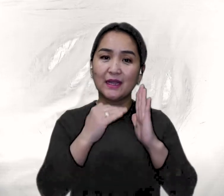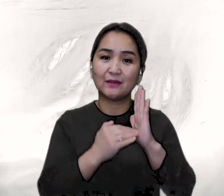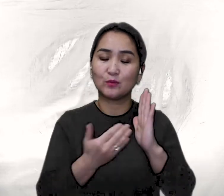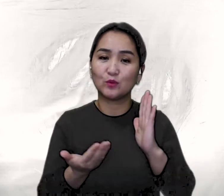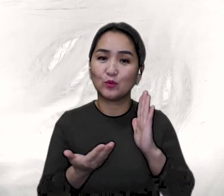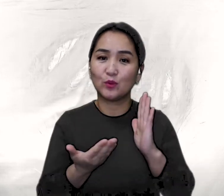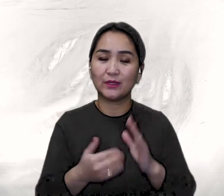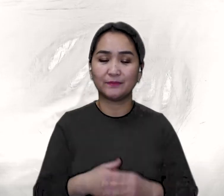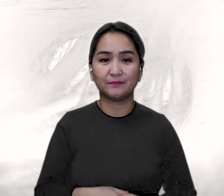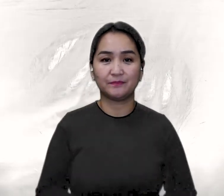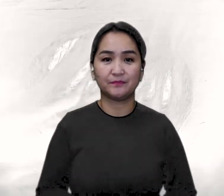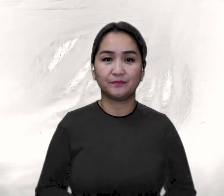тайлбарлал юу юм бэ?